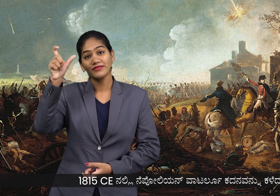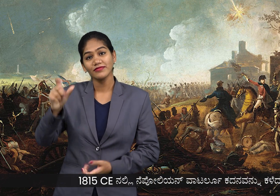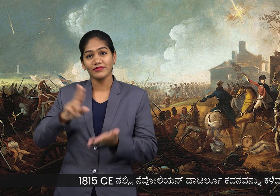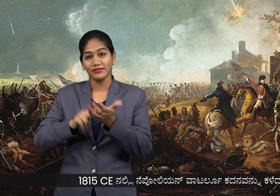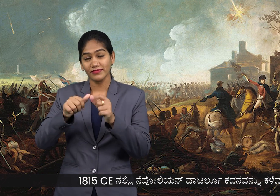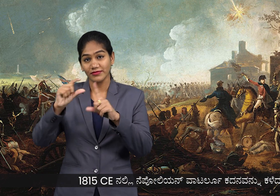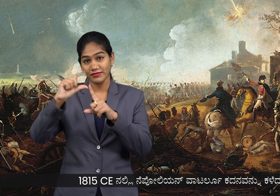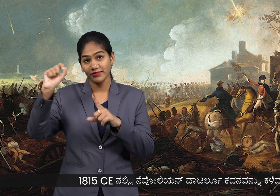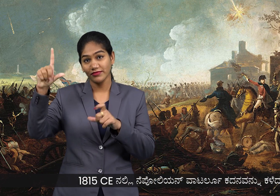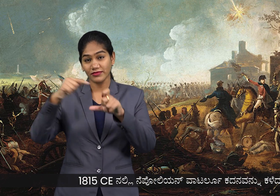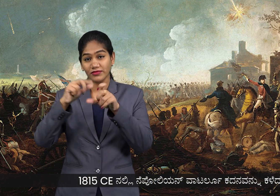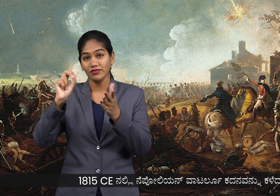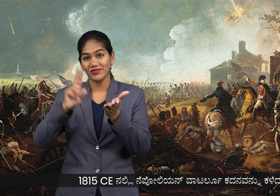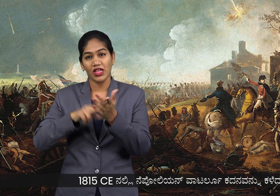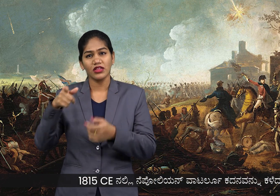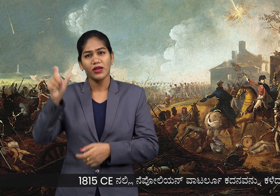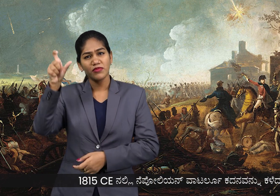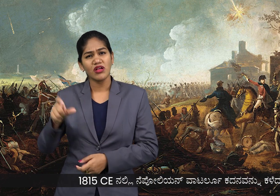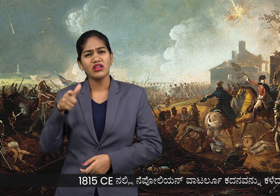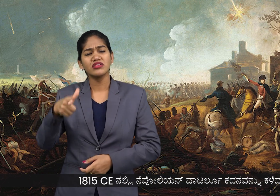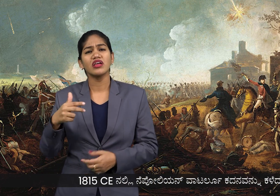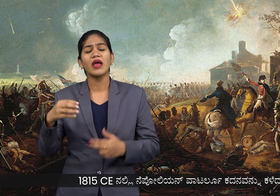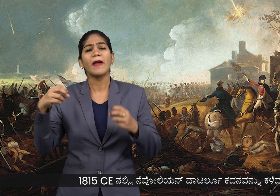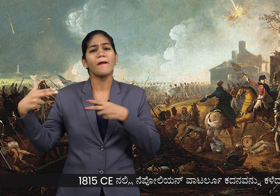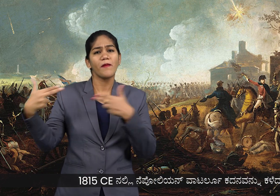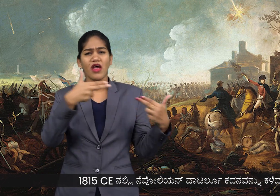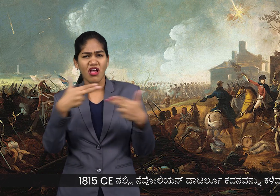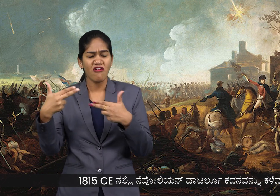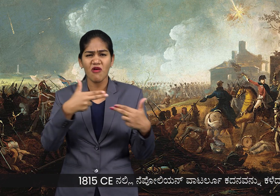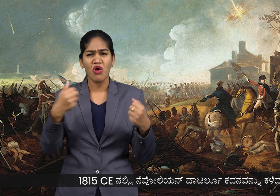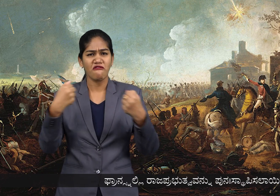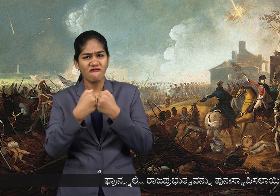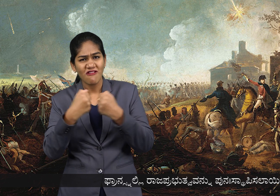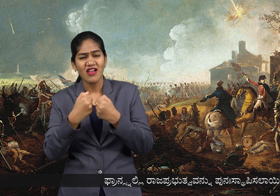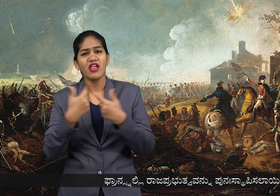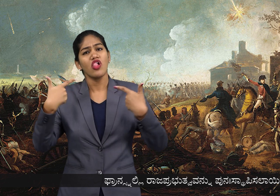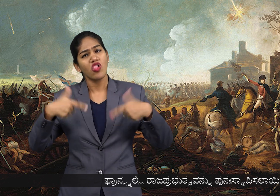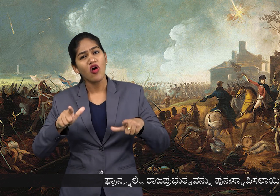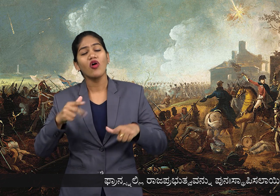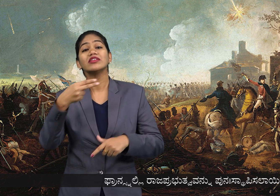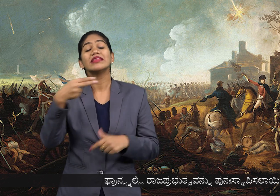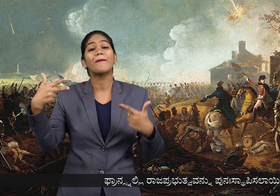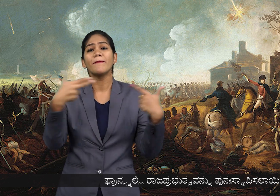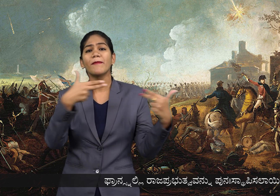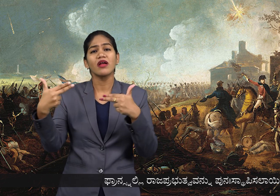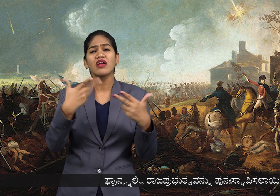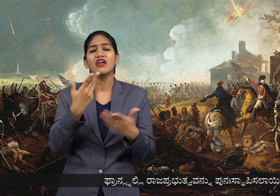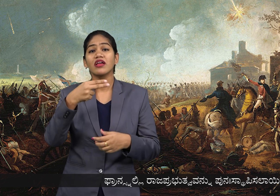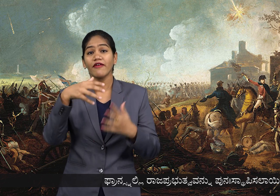ಸಾವಿರದ 815 ಸಿಇನಲ್ಲಿ ನೆಪೋಲಿಯನ್ ವಾಟರ್ಲೂ ಕದನವನ್ನ ಕಳೆದುಕೊಂಡಾಗ ಫ್ರಾನ್ಸ್ನಲ್ಲಿ